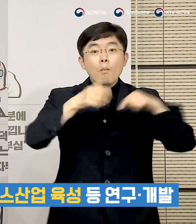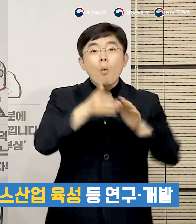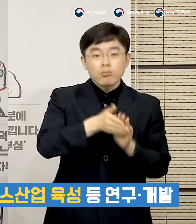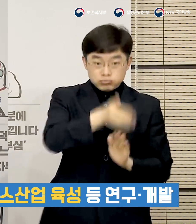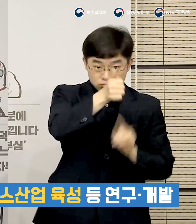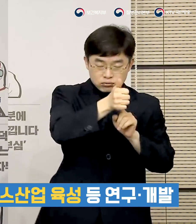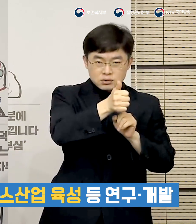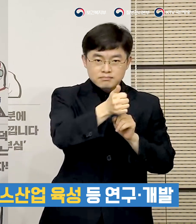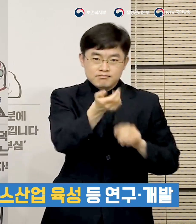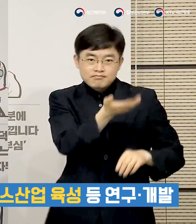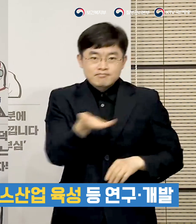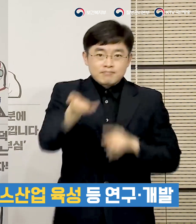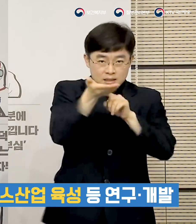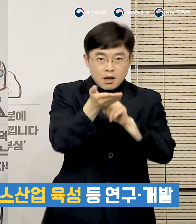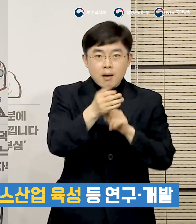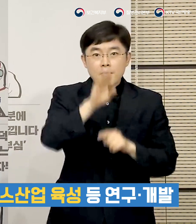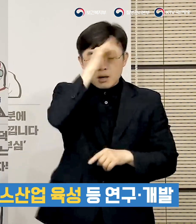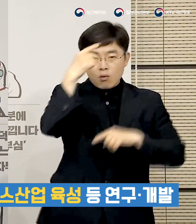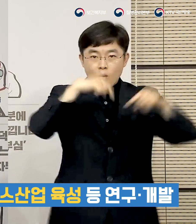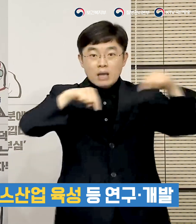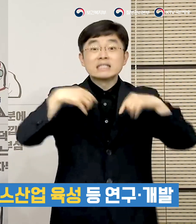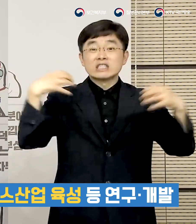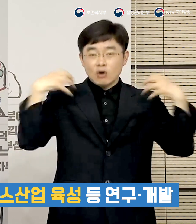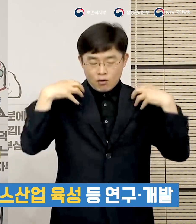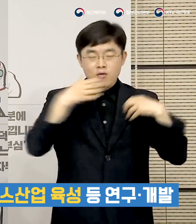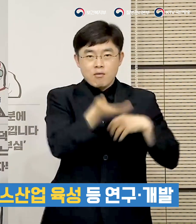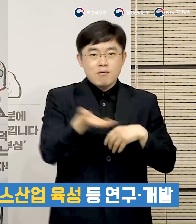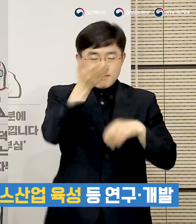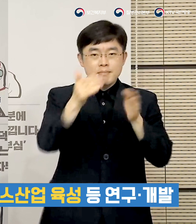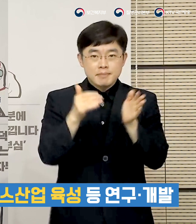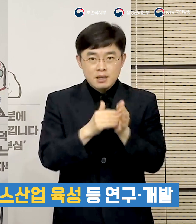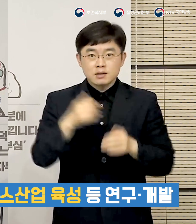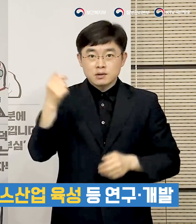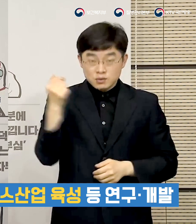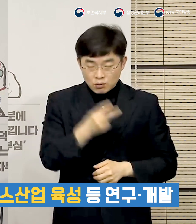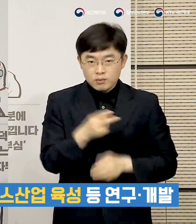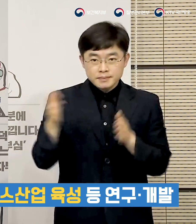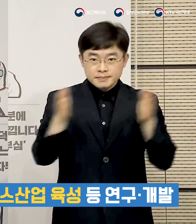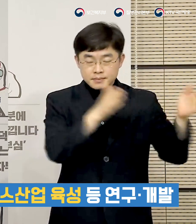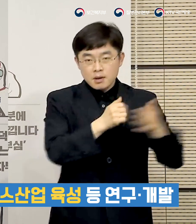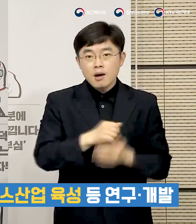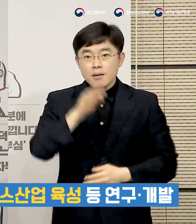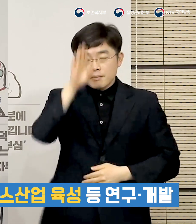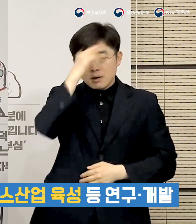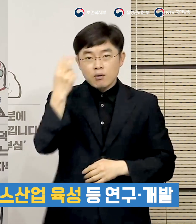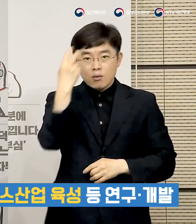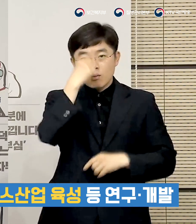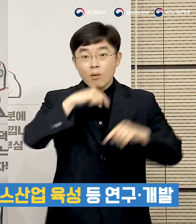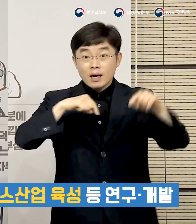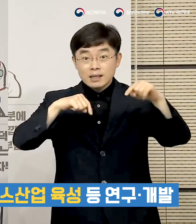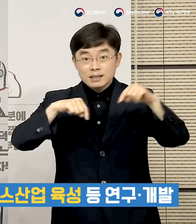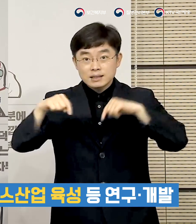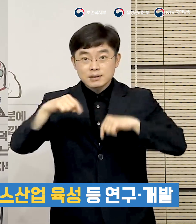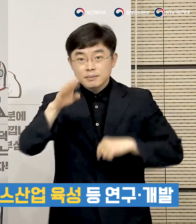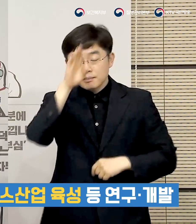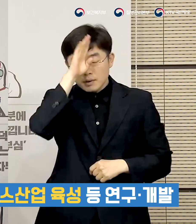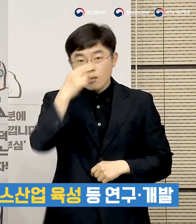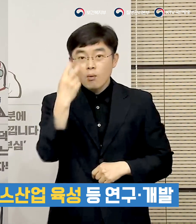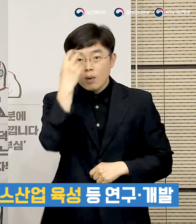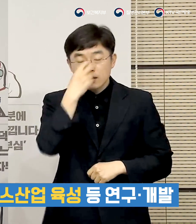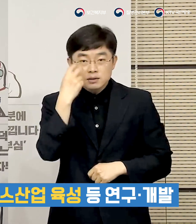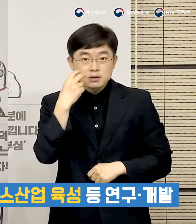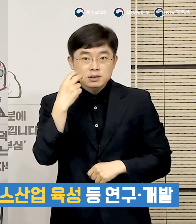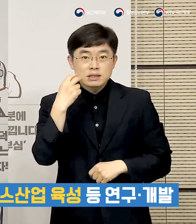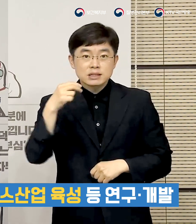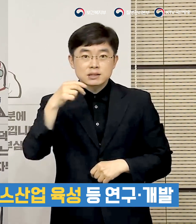성격과 그다음에 산하로 있는 이제 국립보건연구원 기능 개편과 관련입니다. 현재 이제 국립보건연구원이 가지고